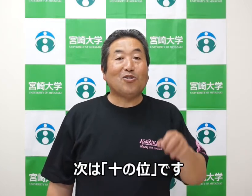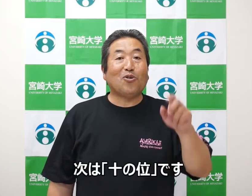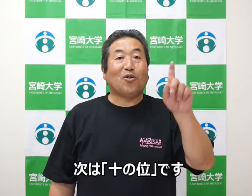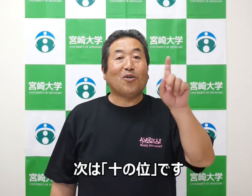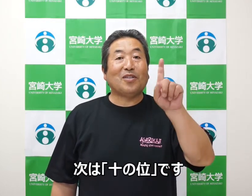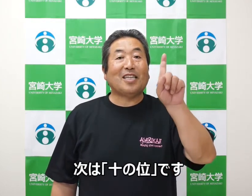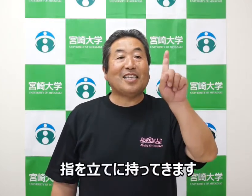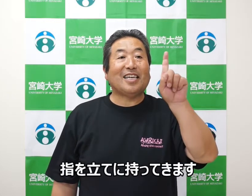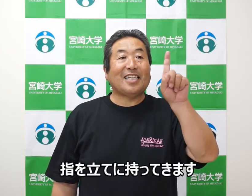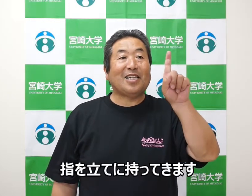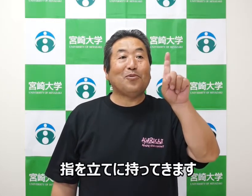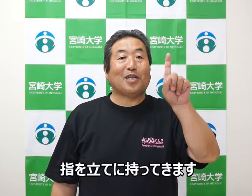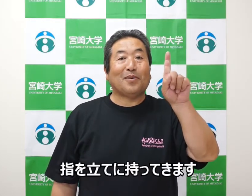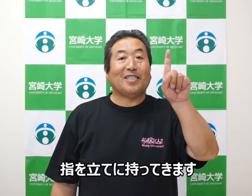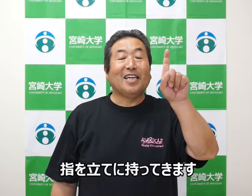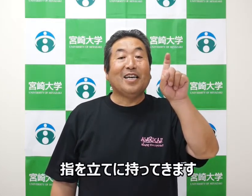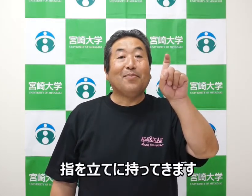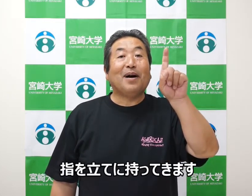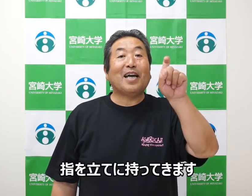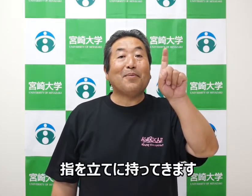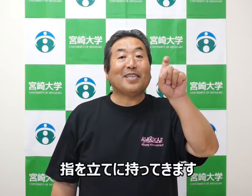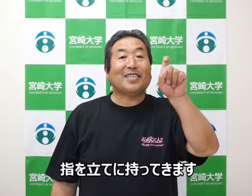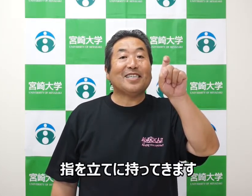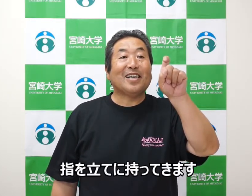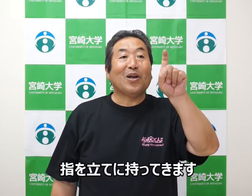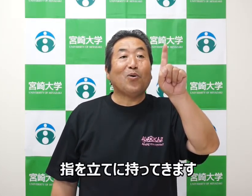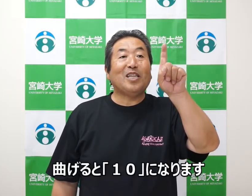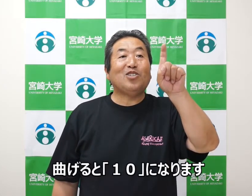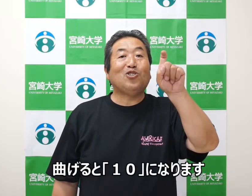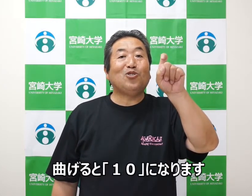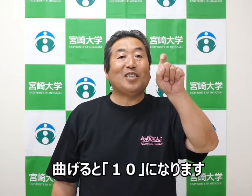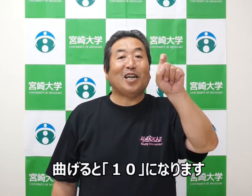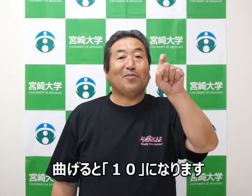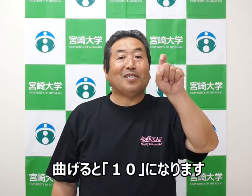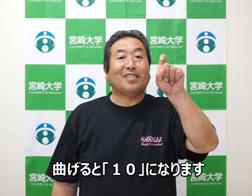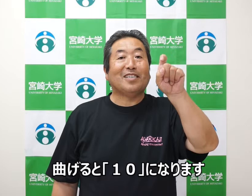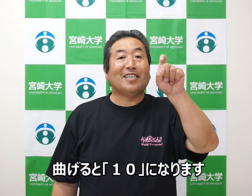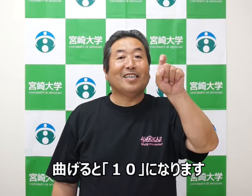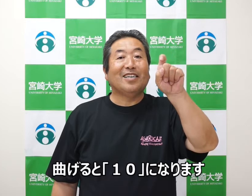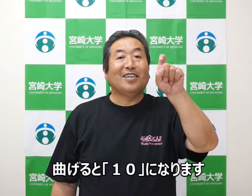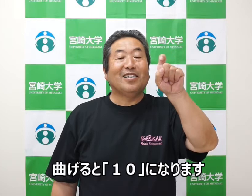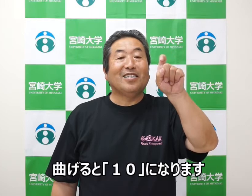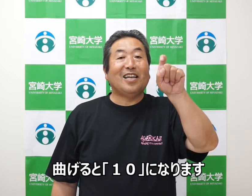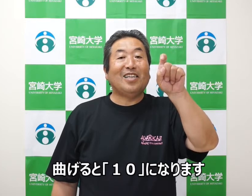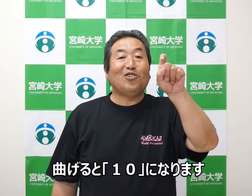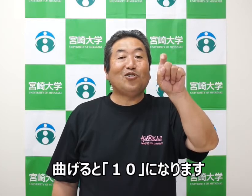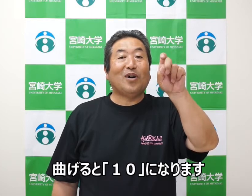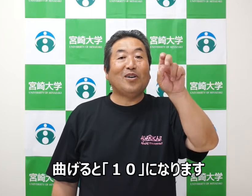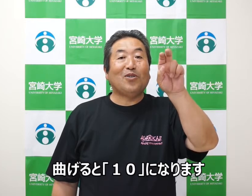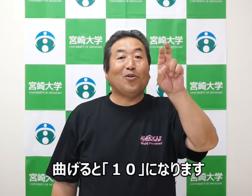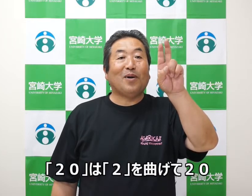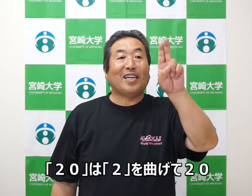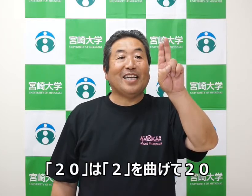と、今度は一回縦に持ってきます。曲げます。これで10ってなります。じゃあ20は2本曲げて